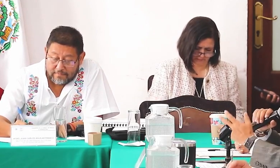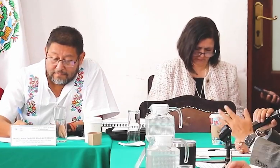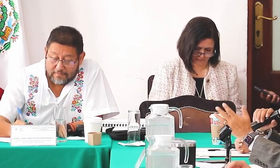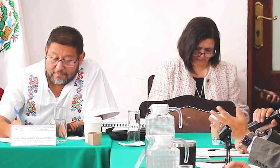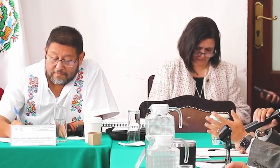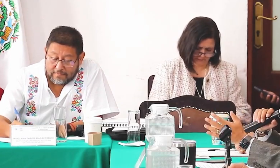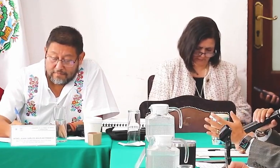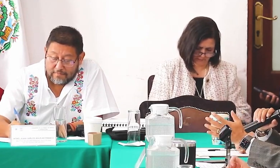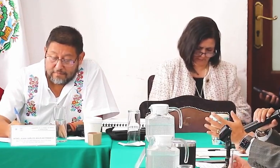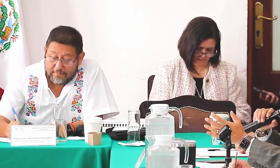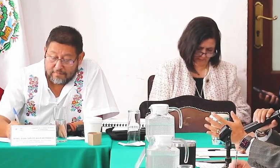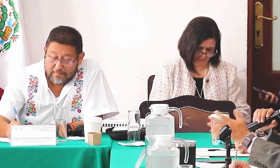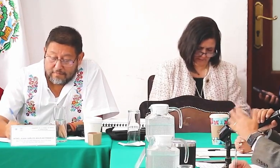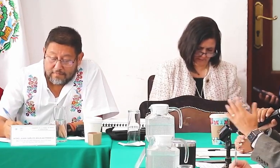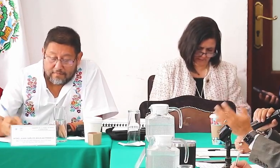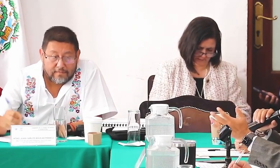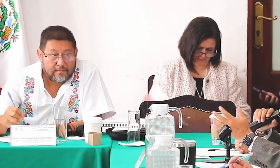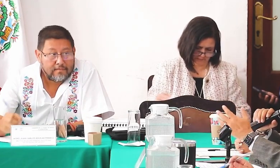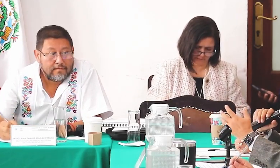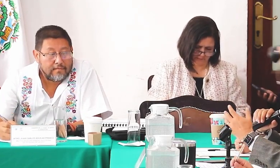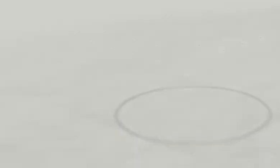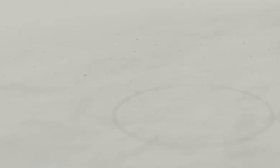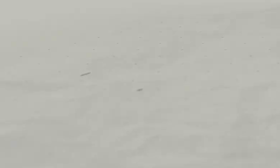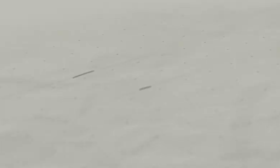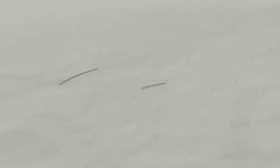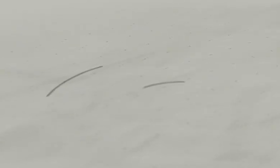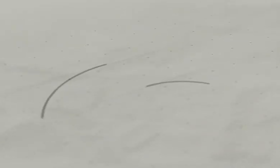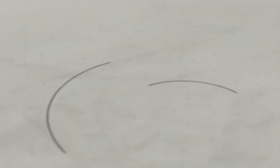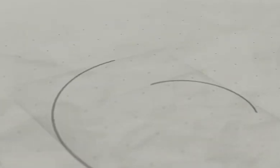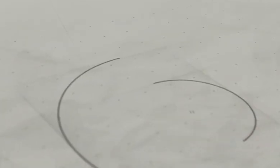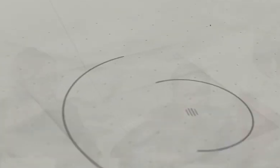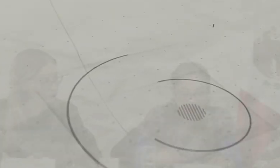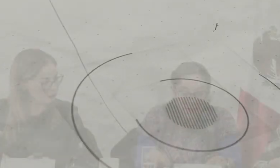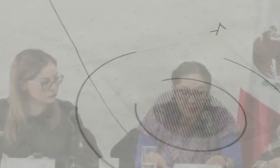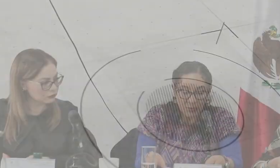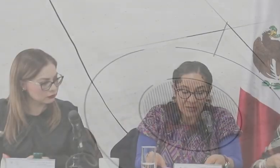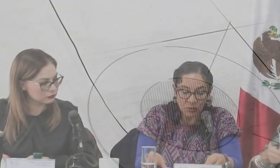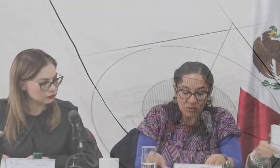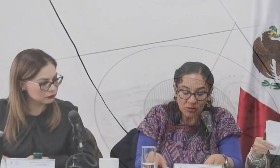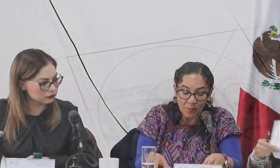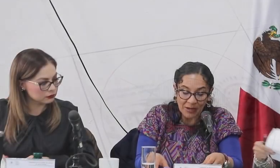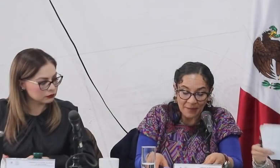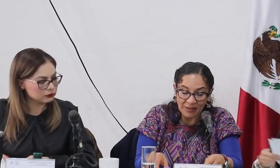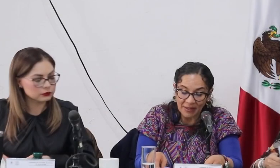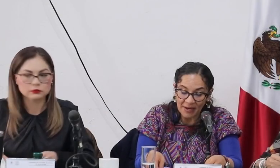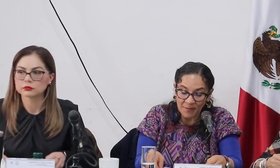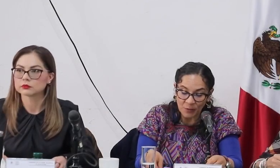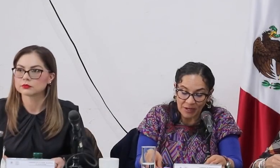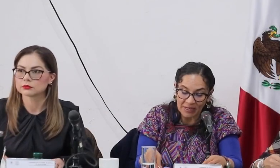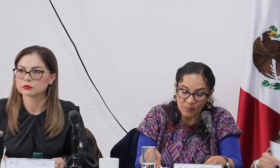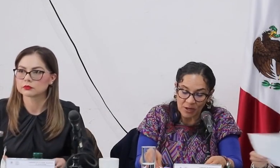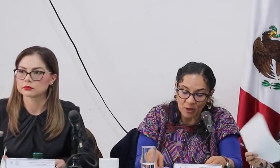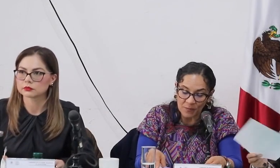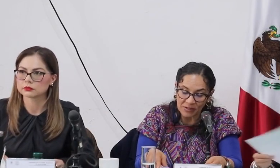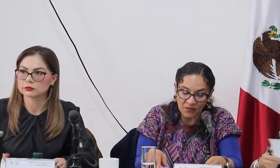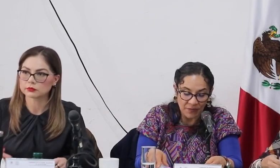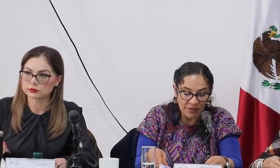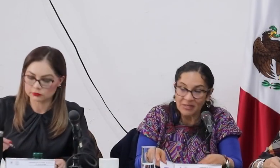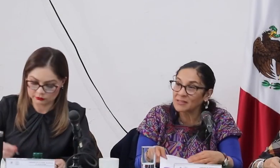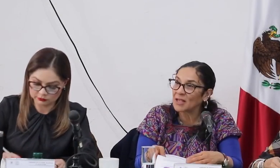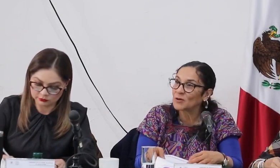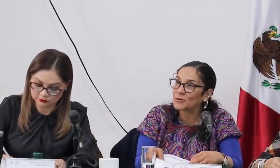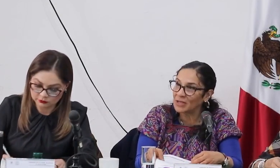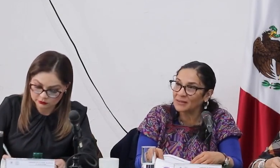que con esto va a cerrar bien el ejercicio. La mesa de trabajo, como parte del análisis,